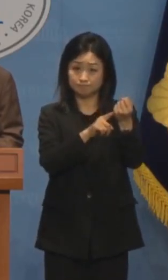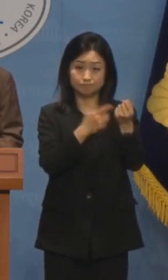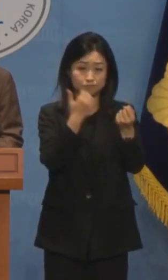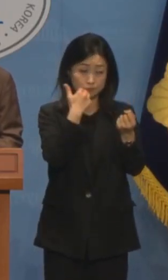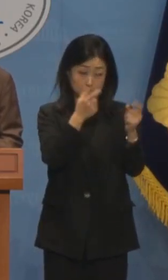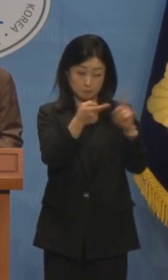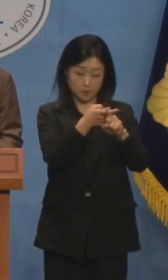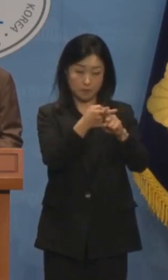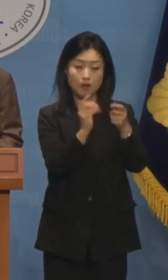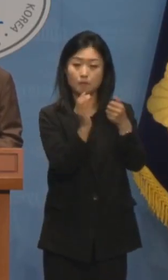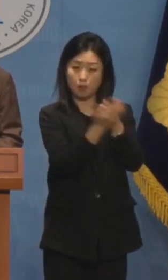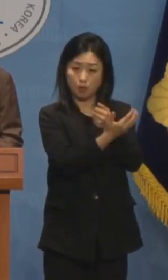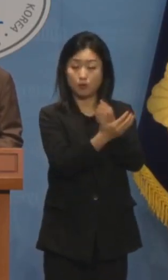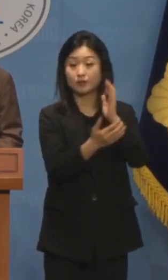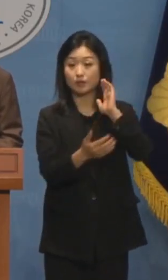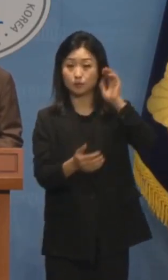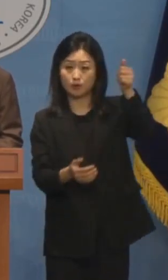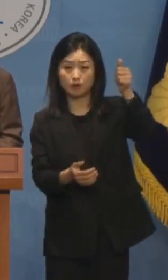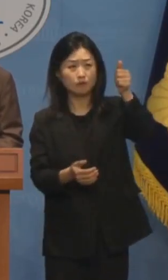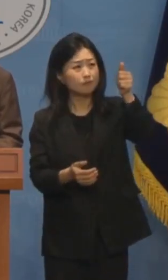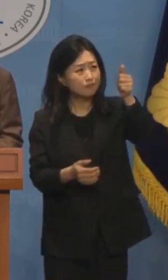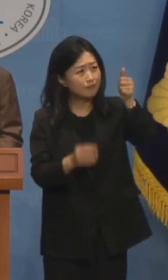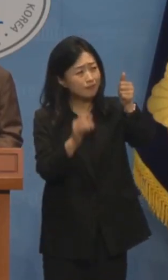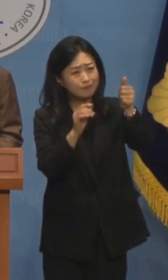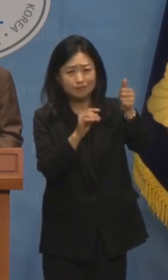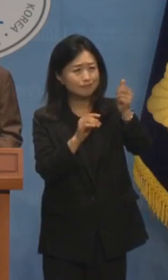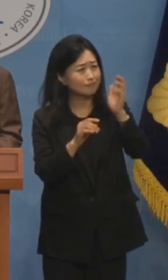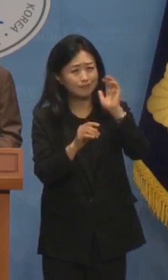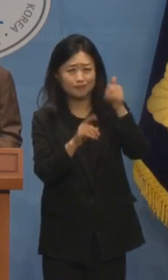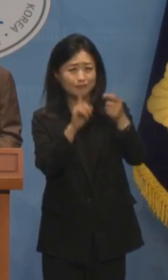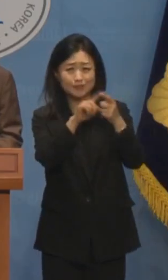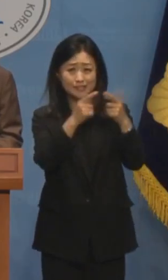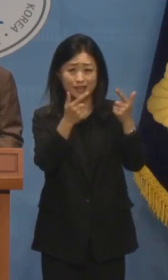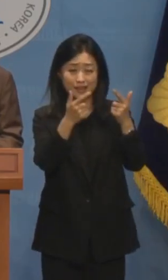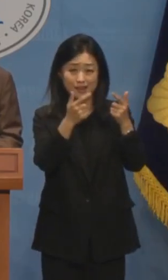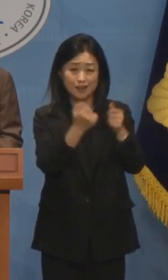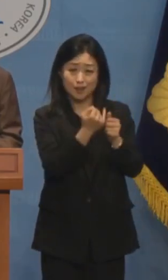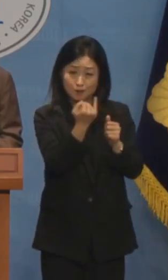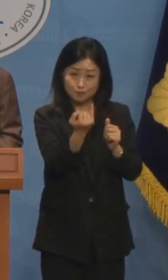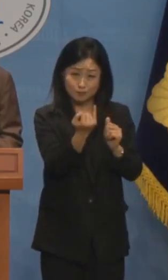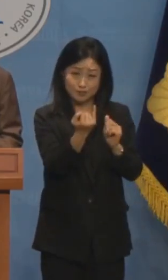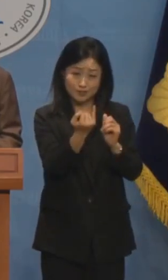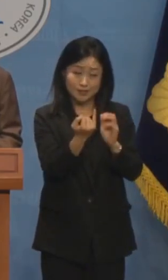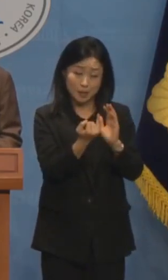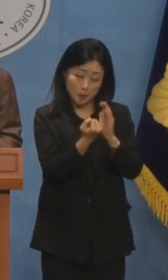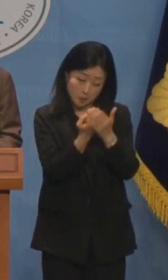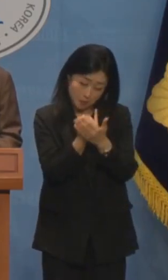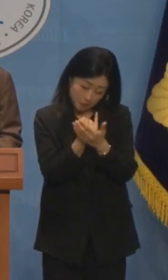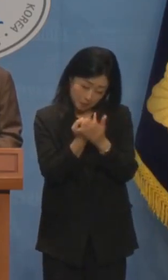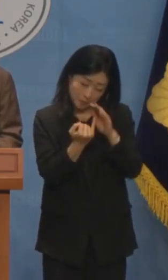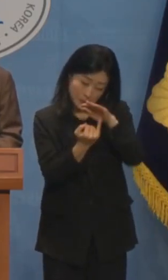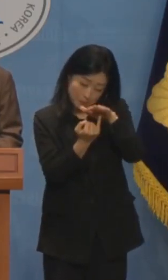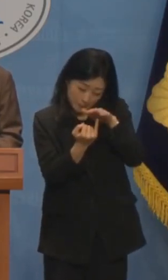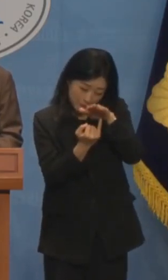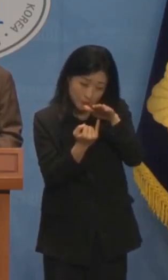변호하겠다는 대통령은 대통령이 아니라 공처가 모임 회장직에나 나섰어야